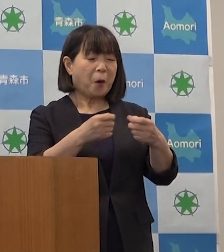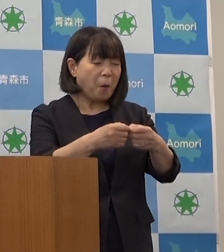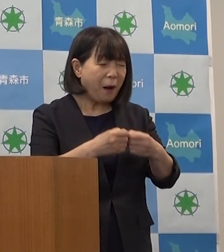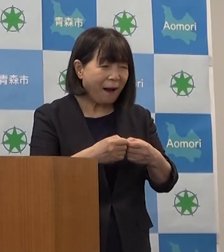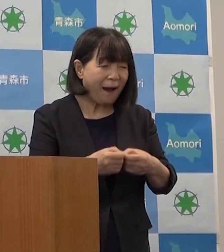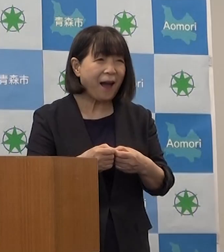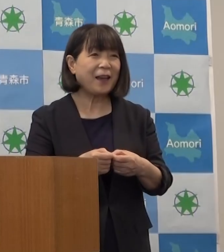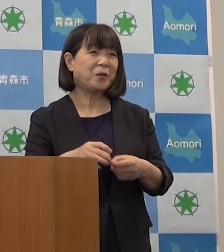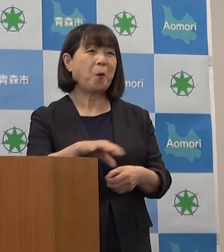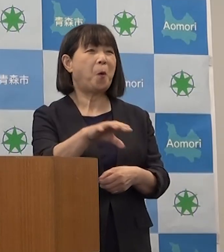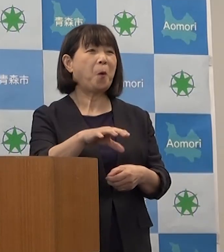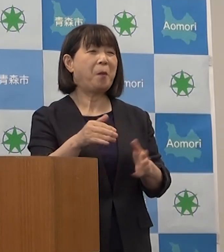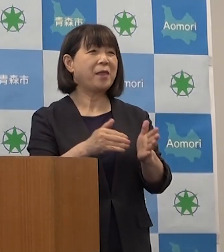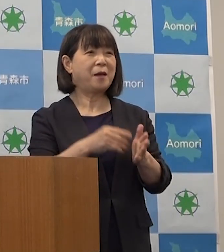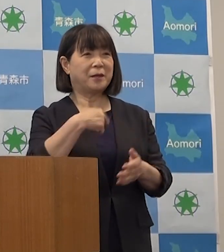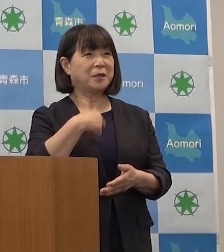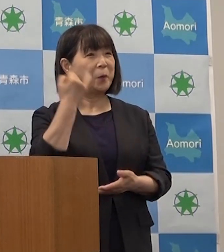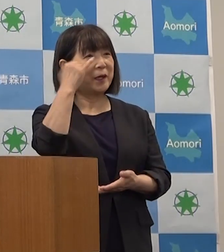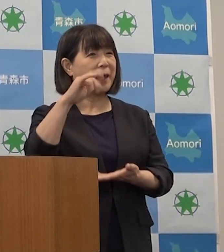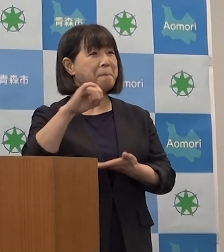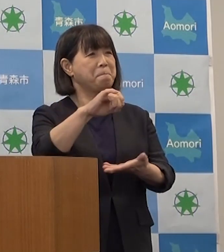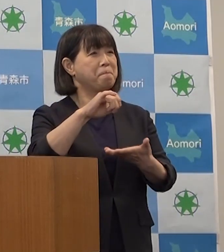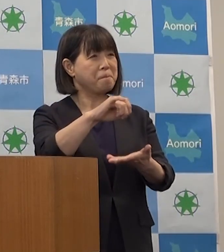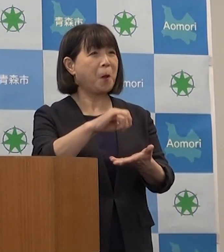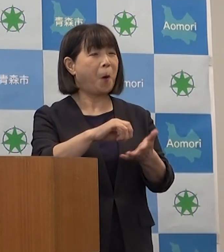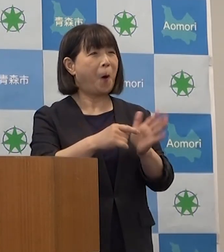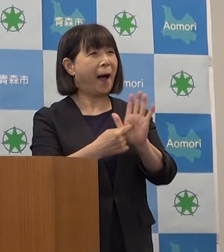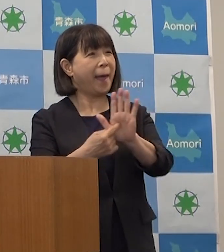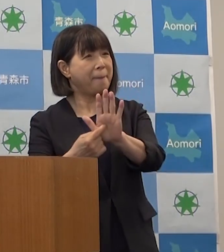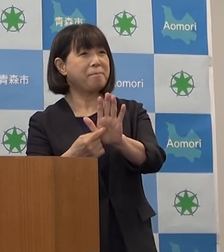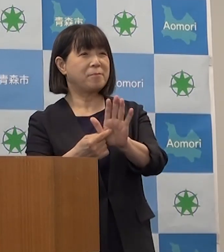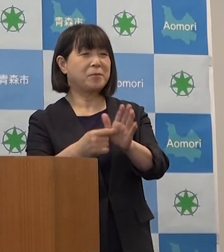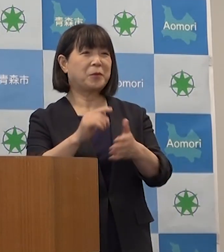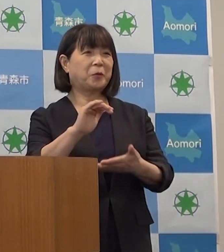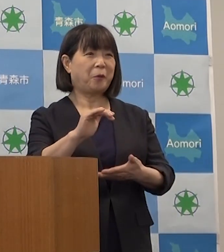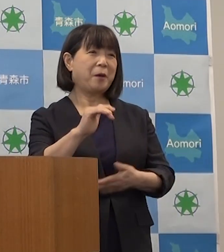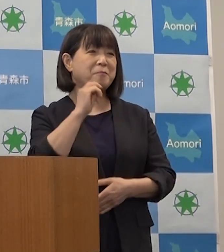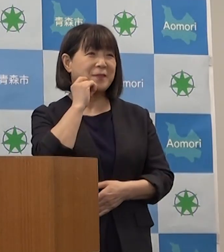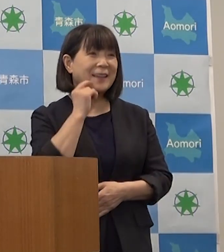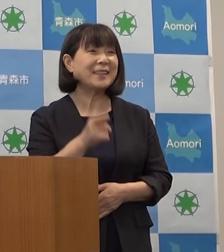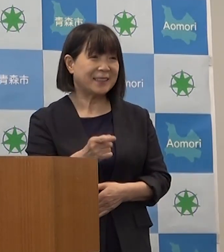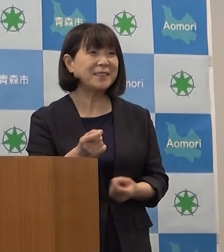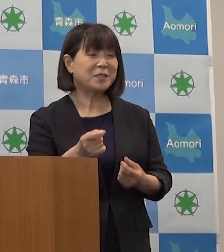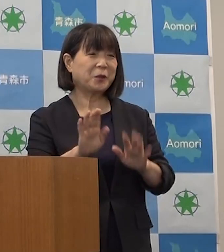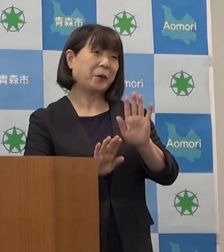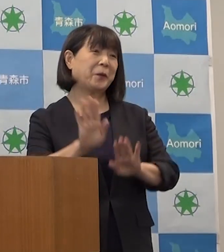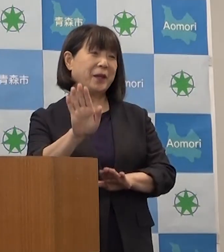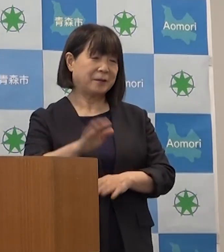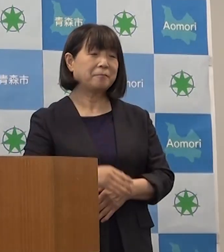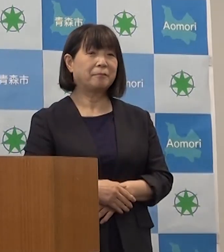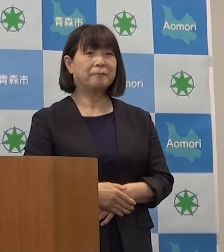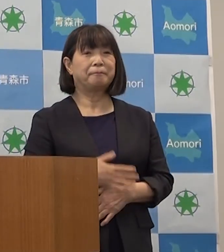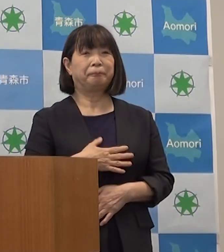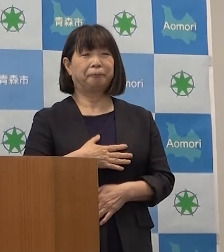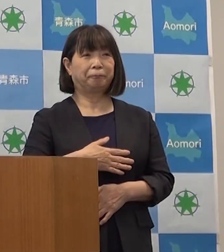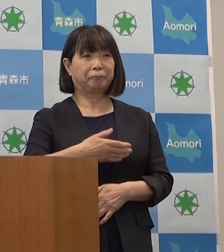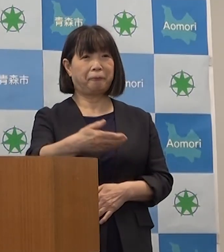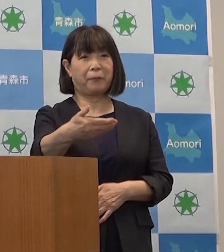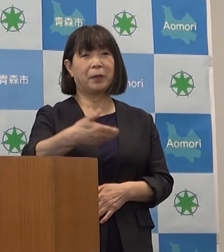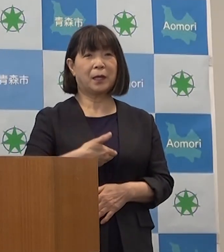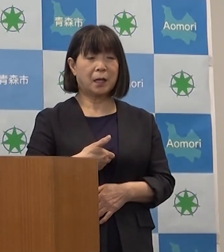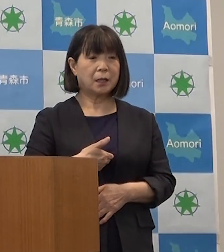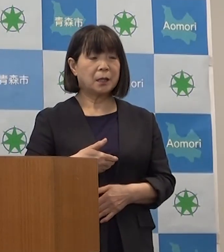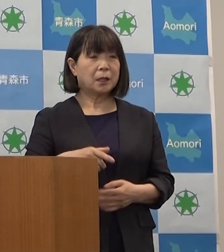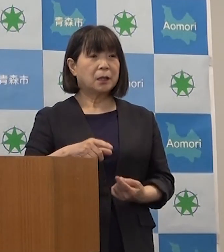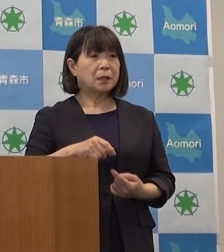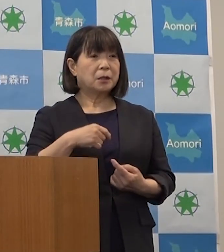は私の意見を反映させてないもので出しております。 その就任会見の時には確かその